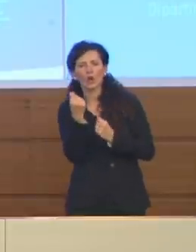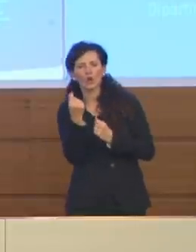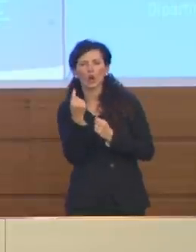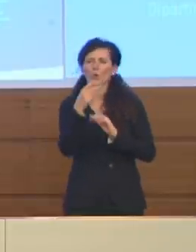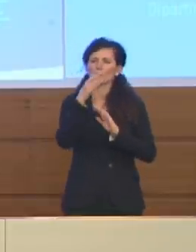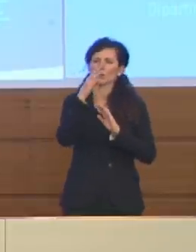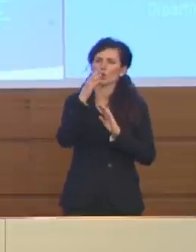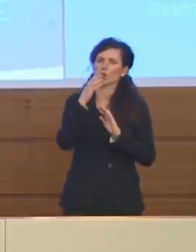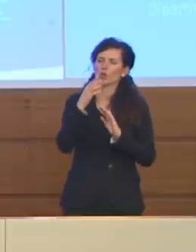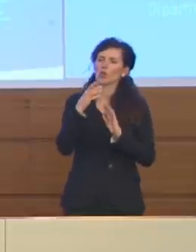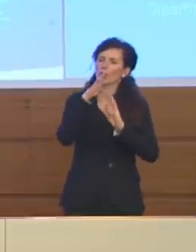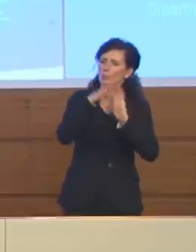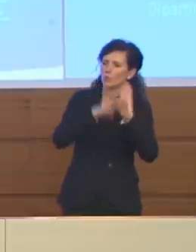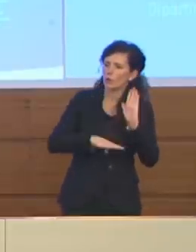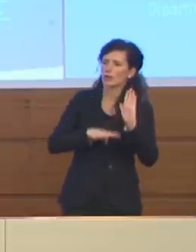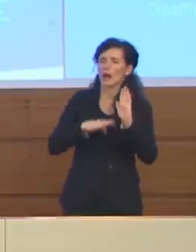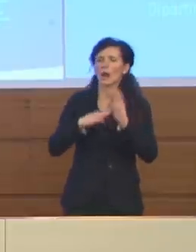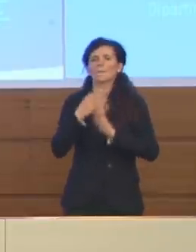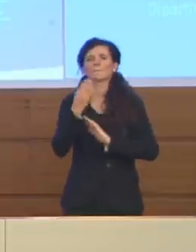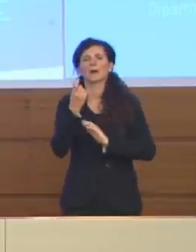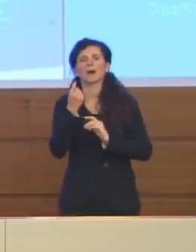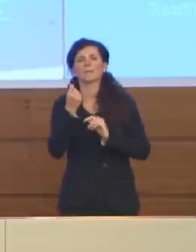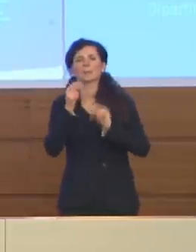tipo sanitario